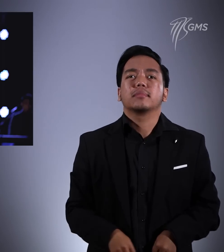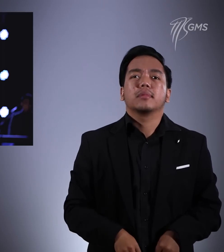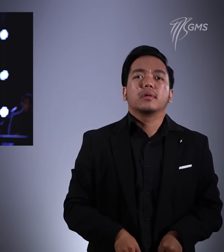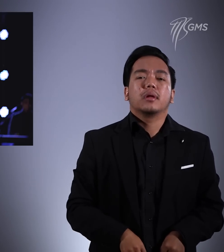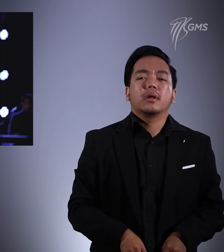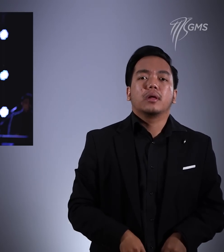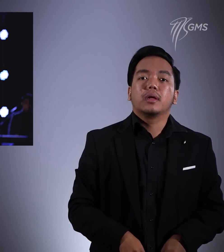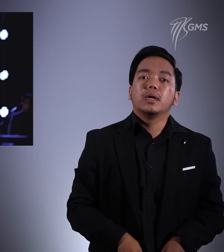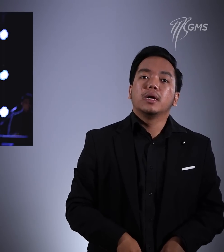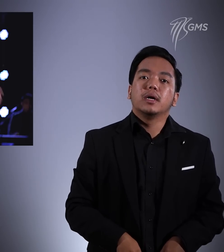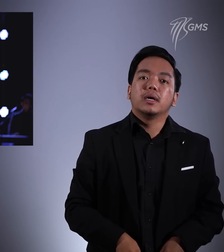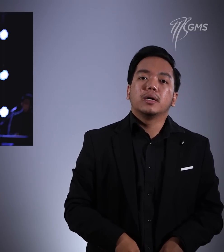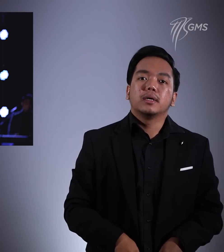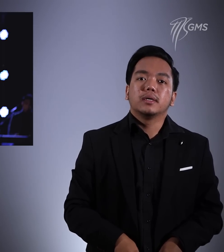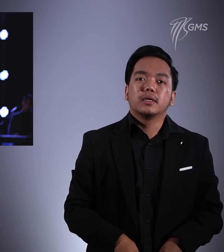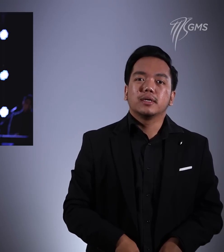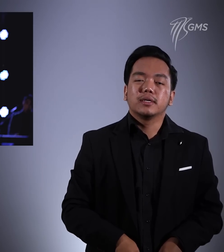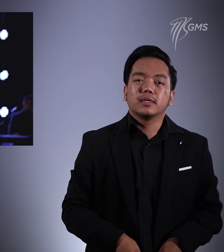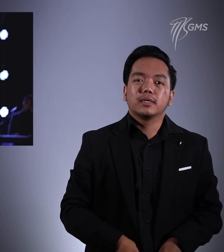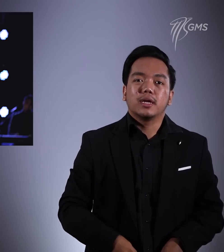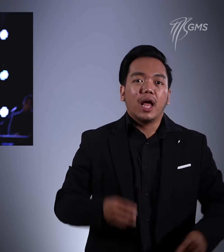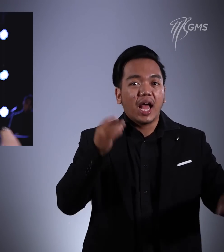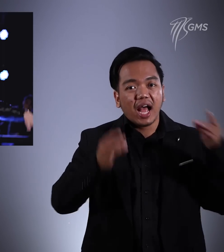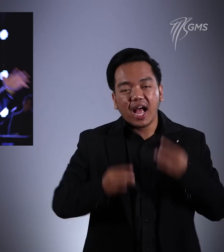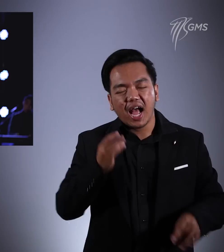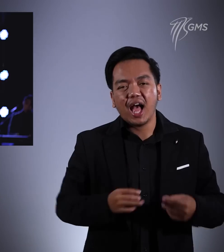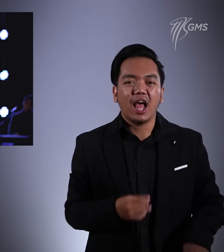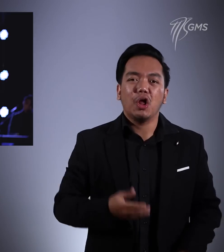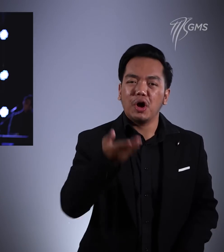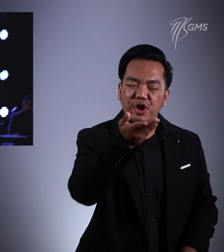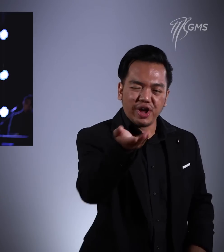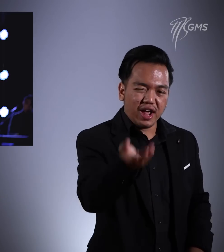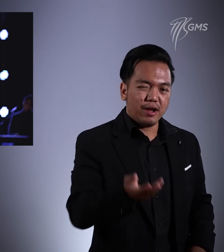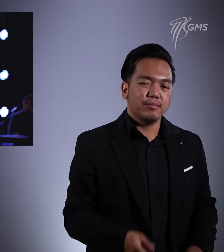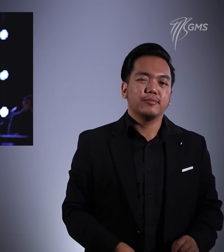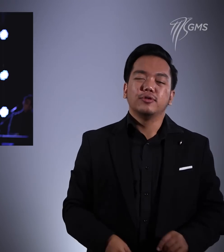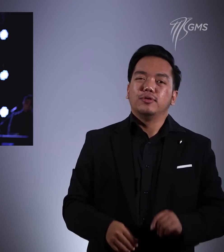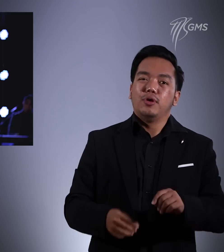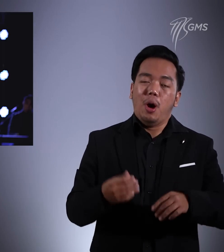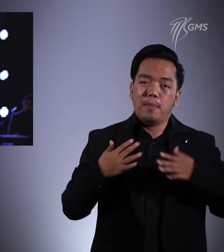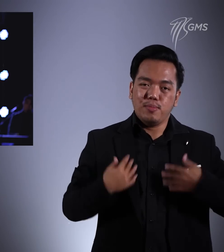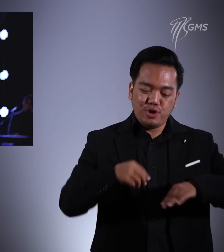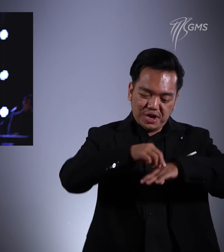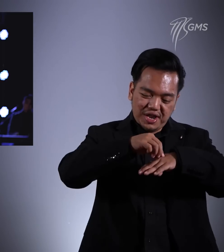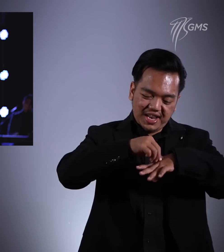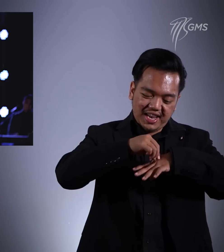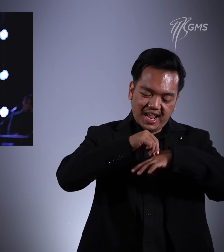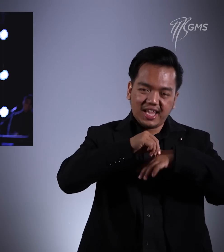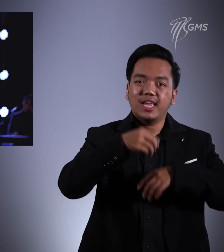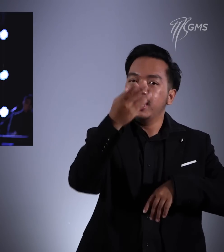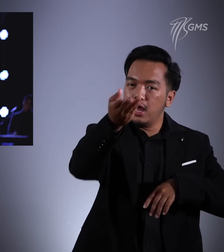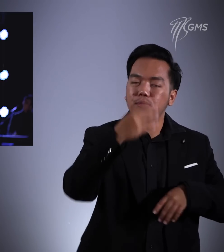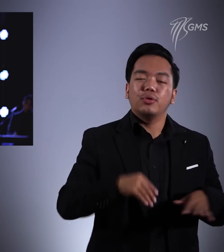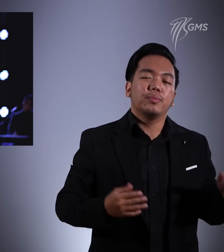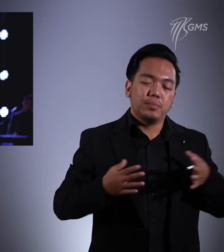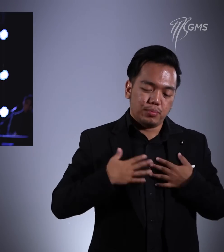darah, dia pasti punya masalah. Tapi kalau dia bisa peduli untuk hidupmu, dia bisa mendoakan, dia bisa sungguh-sungguh sembahyang pada Tuhan, dia bisa mewakilimu, bisa berdiri di antara Tuhan dengan